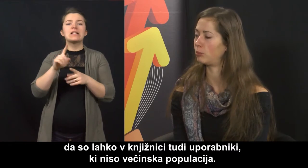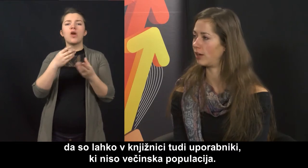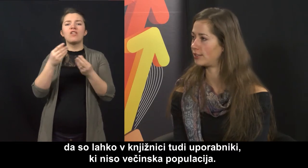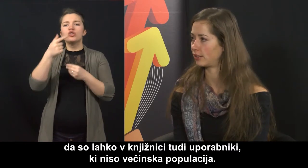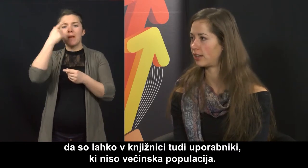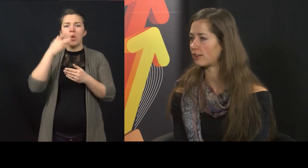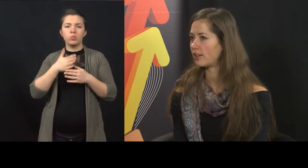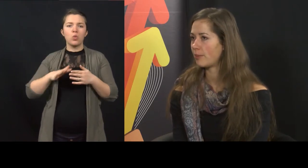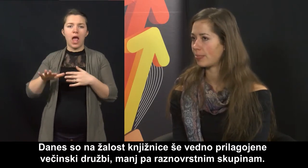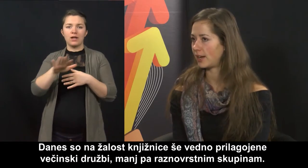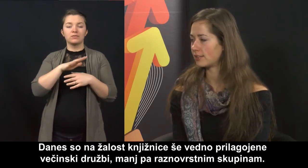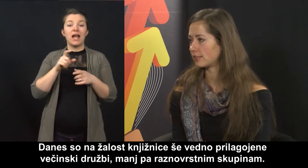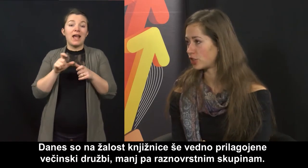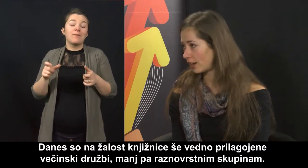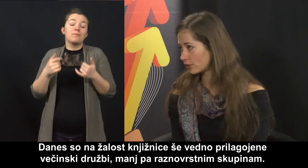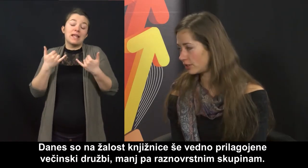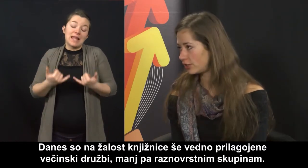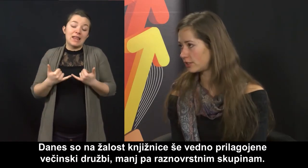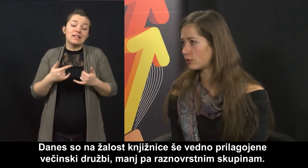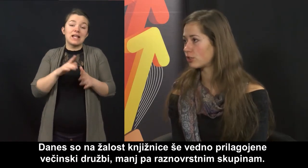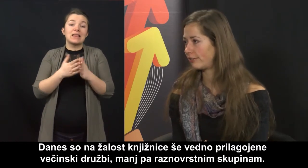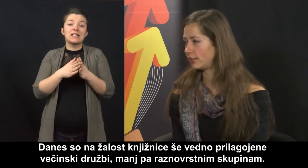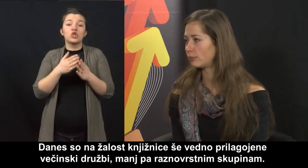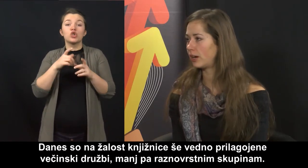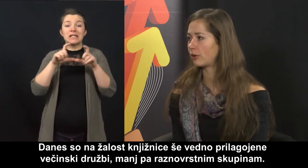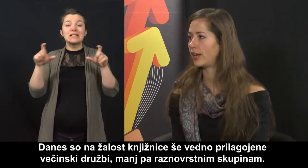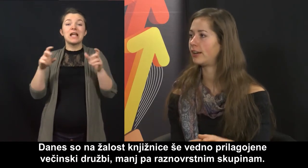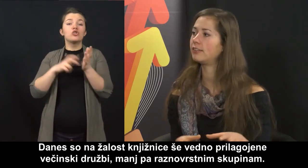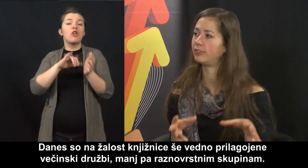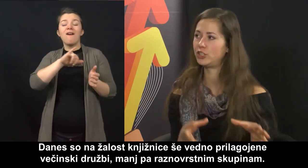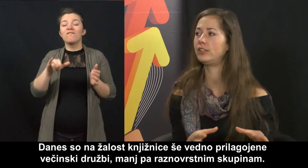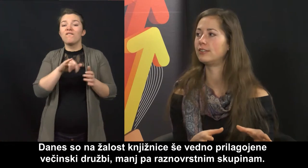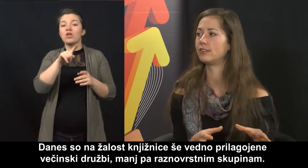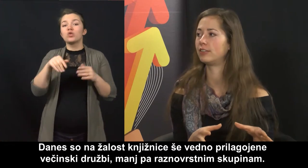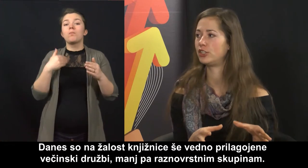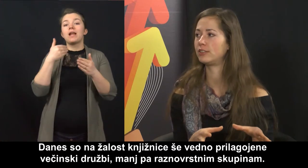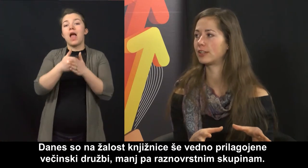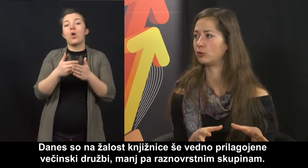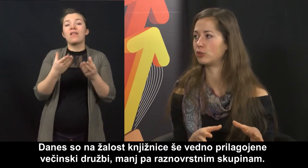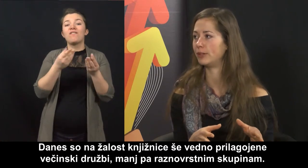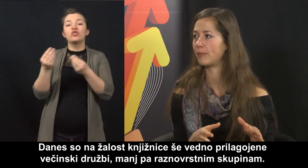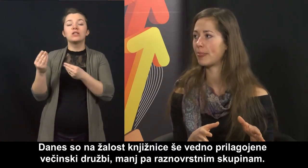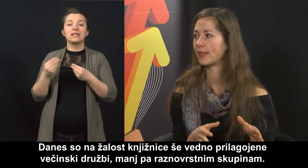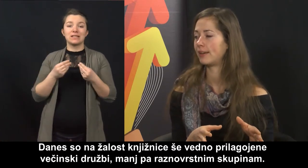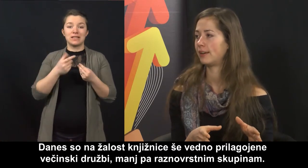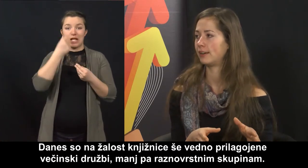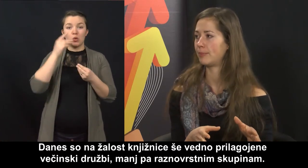večinska populacija. Ker danes, na žalost, knjižnice so še vedno prilagojene večinski